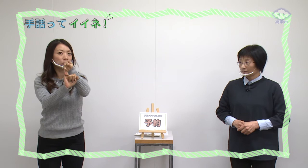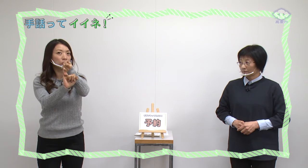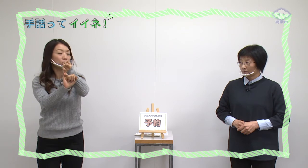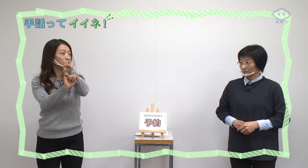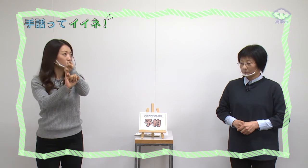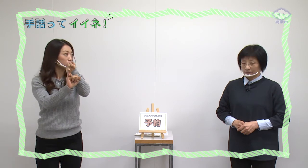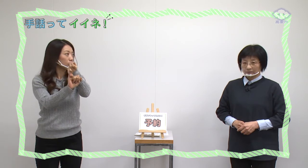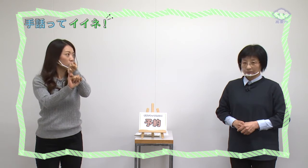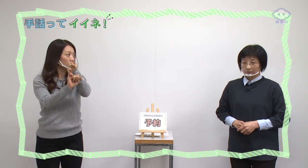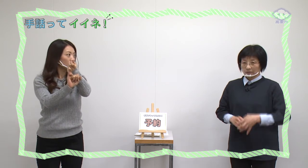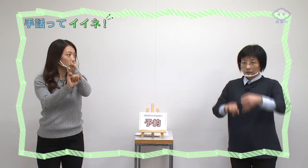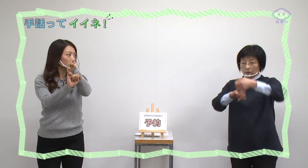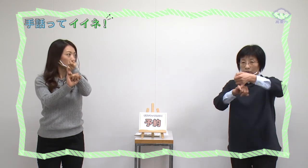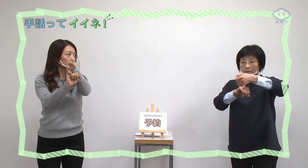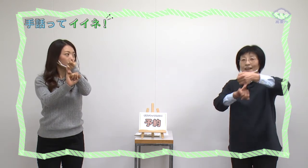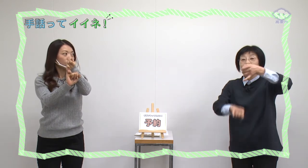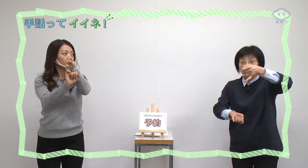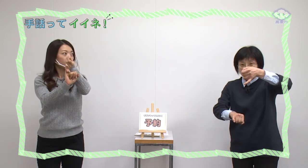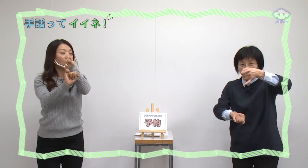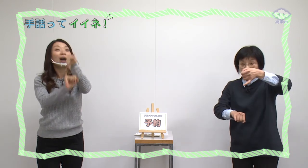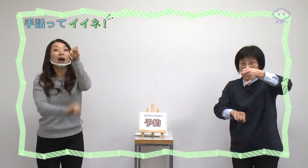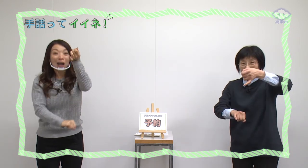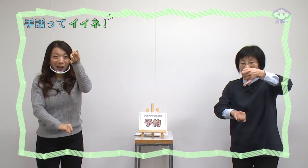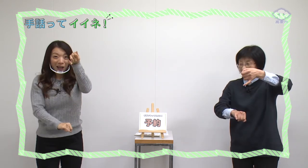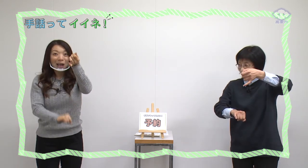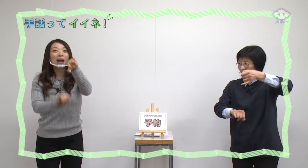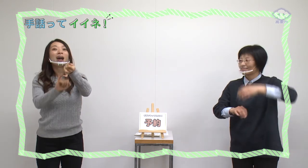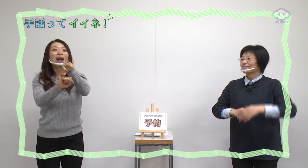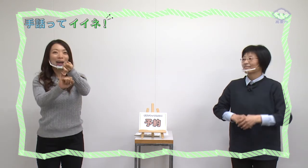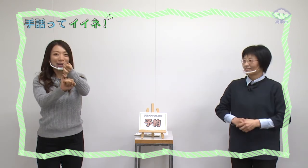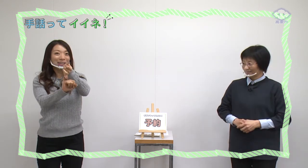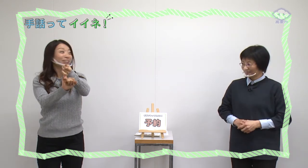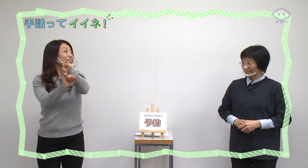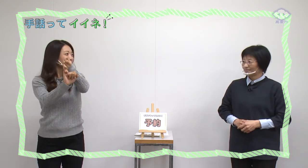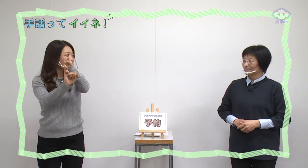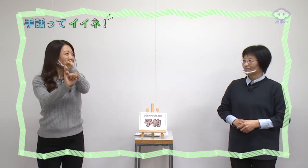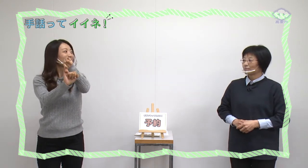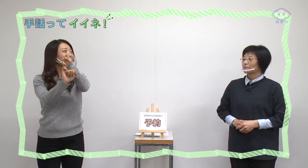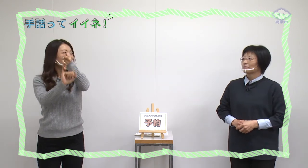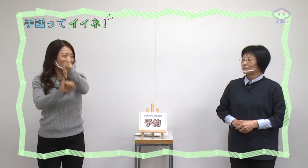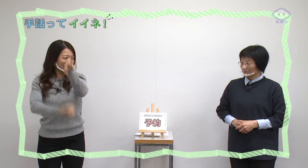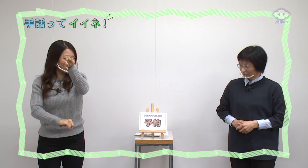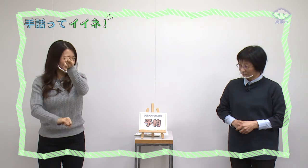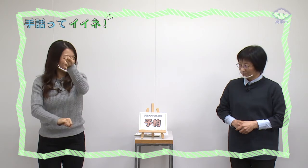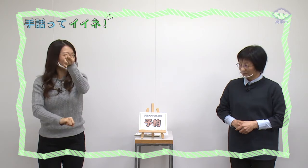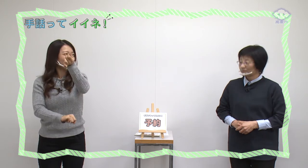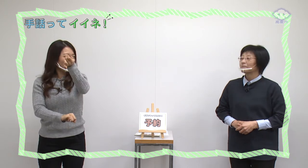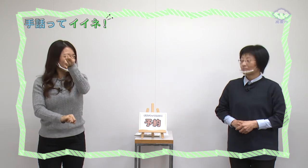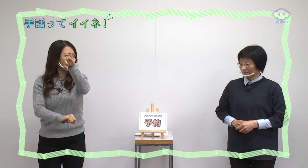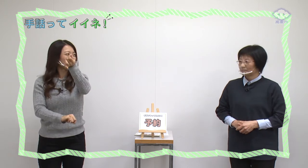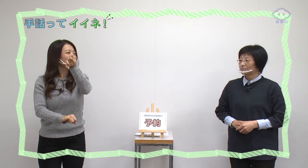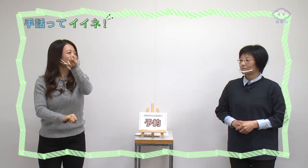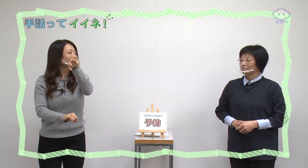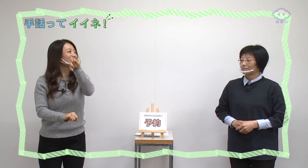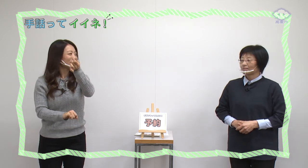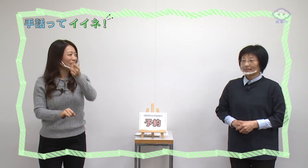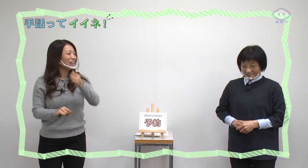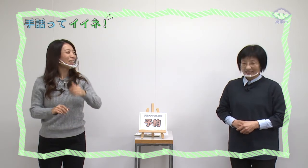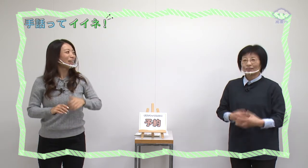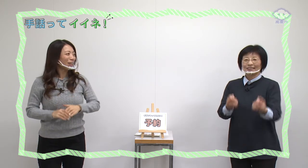するときはどうしますか。 キャンセル。 はい、話してキャンセルですね。面白い手話ですね。 です